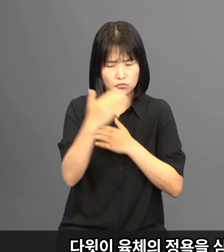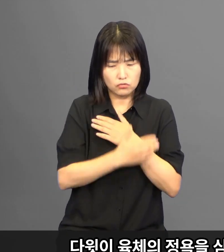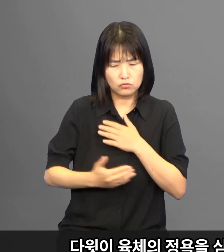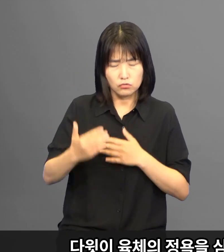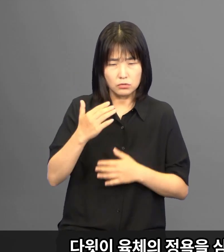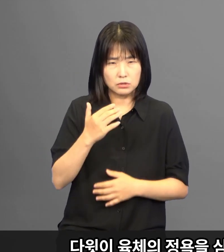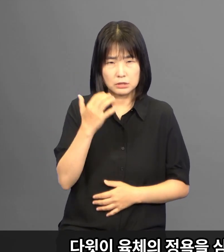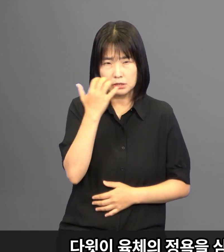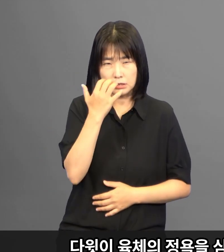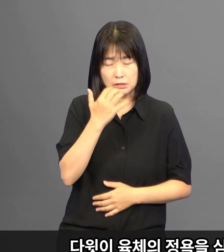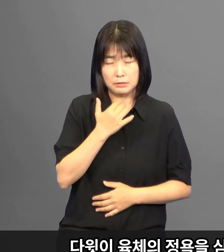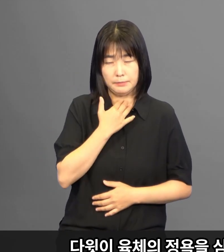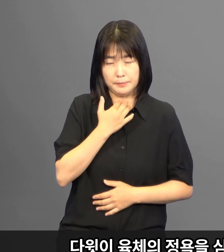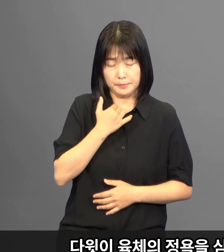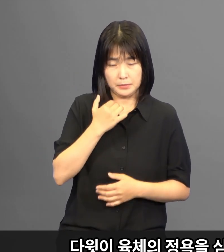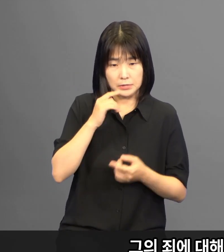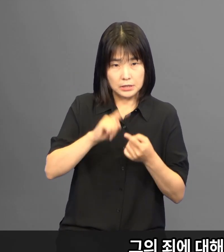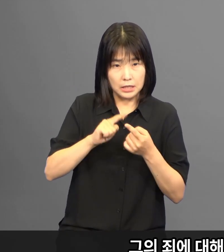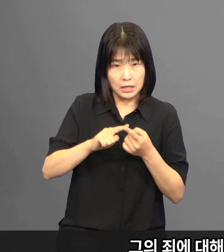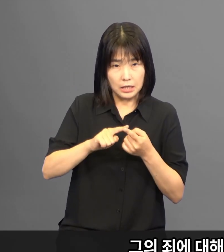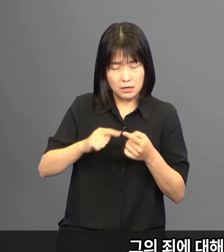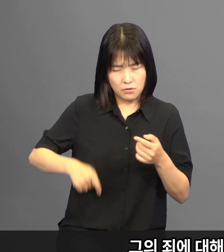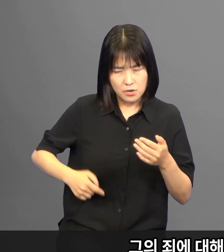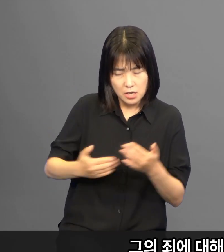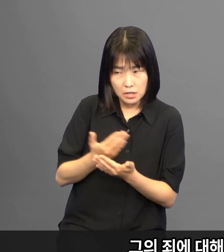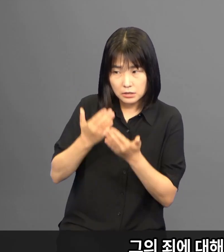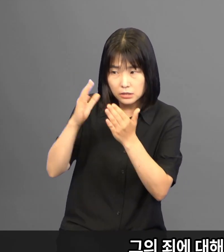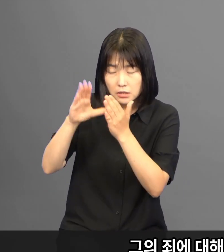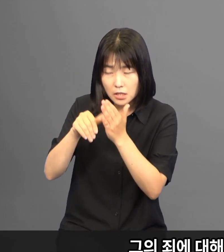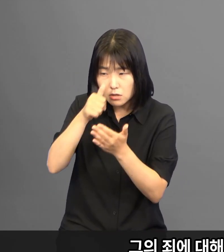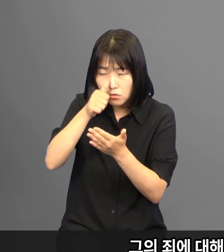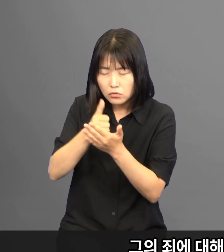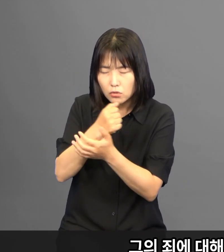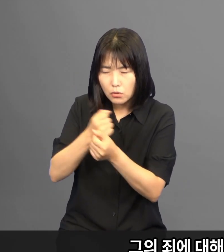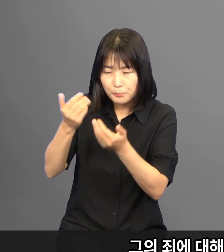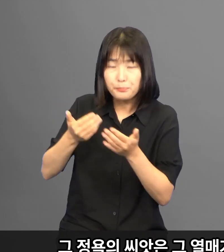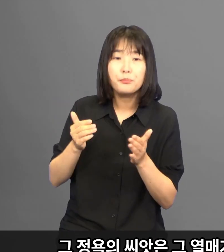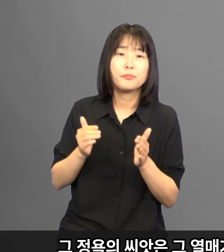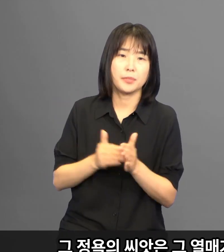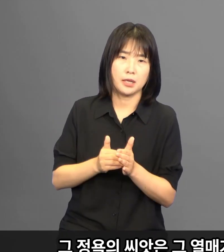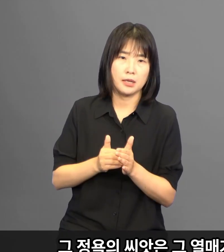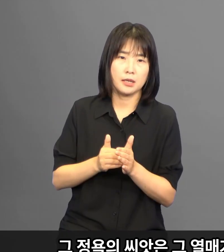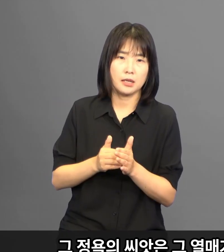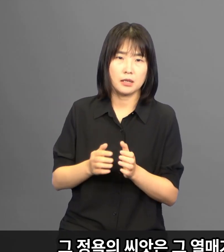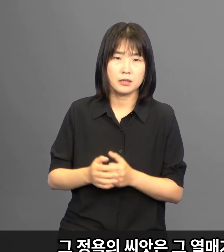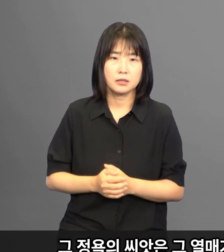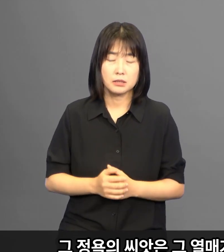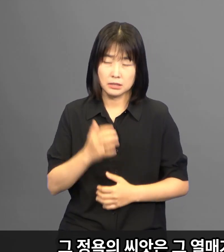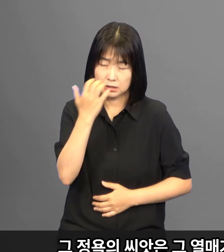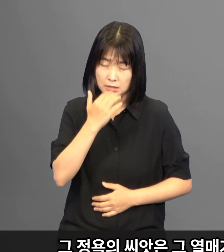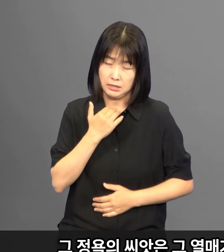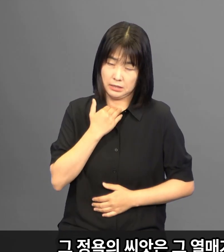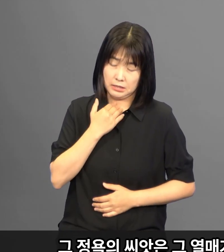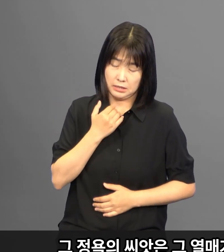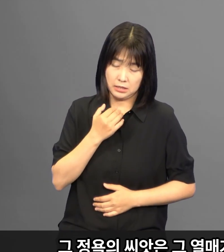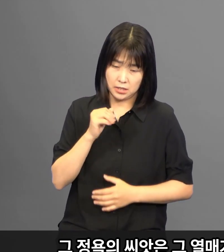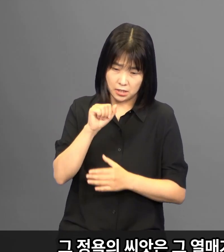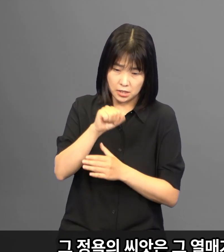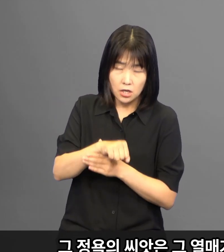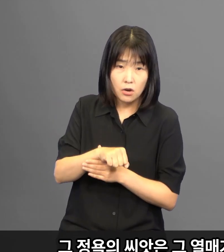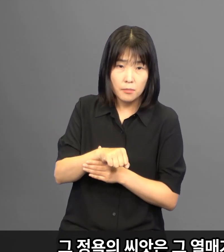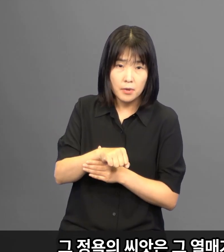정욕을 심은 것에 대해서 그가 회개할 때 그의 죄에 대해서는 용서를 받았는데, 그 정욕의 씨앗은 그